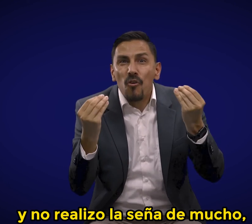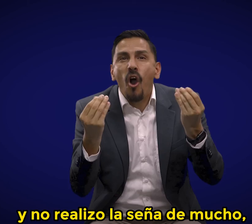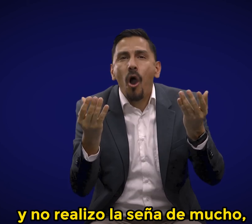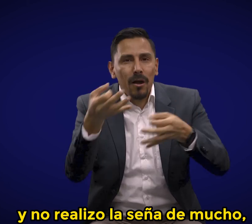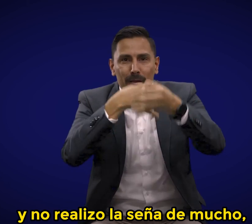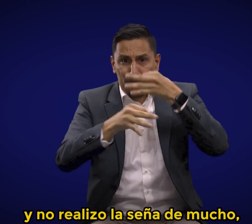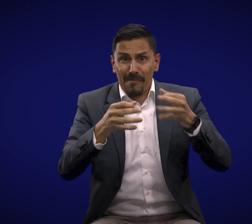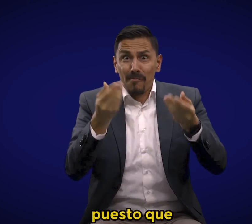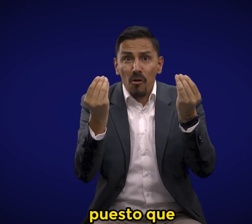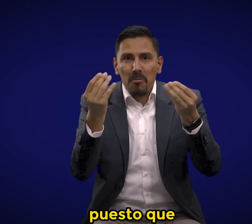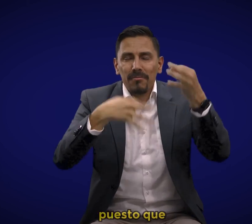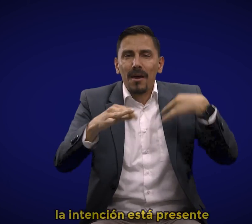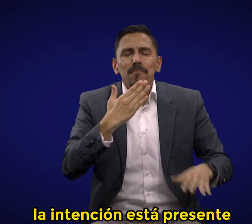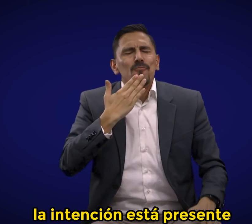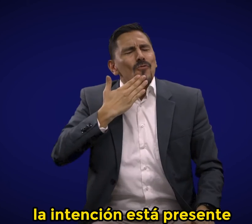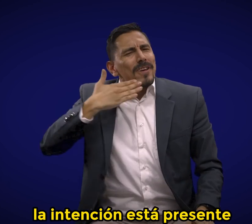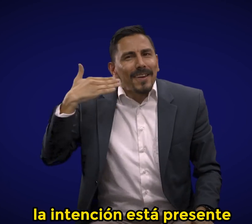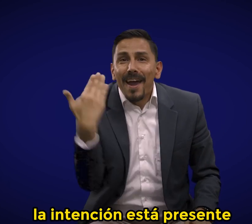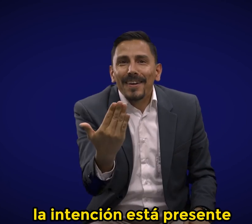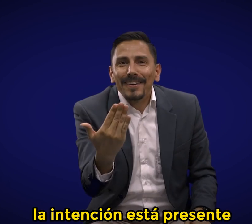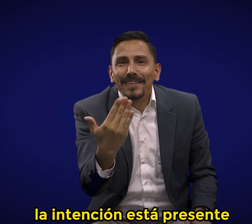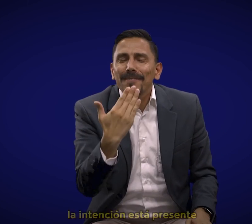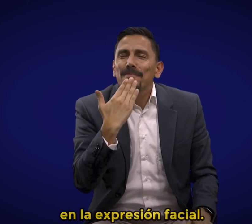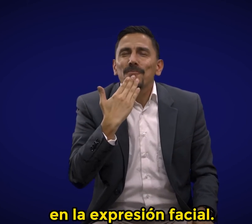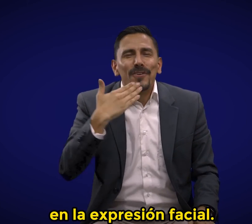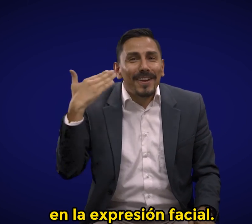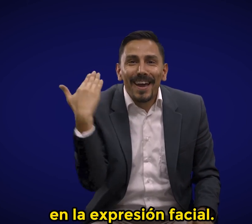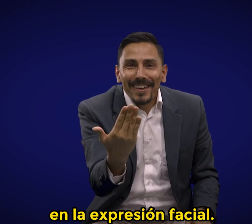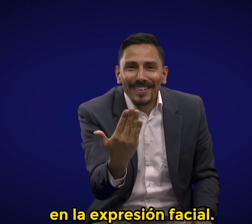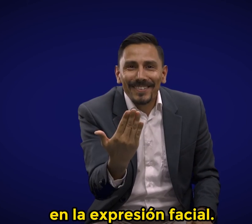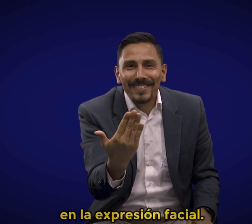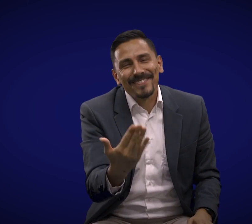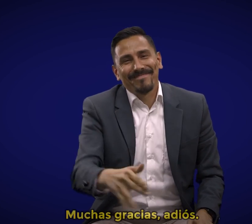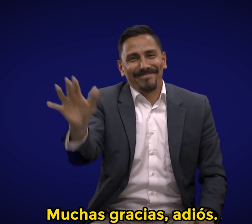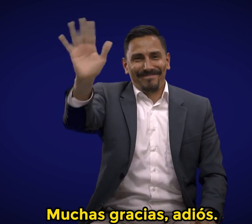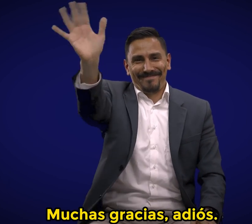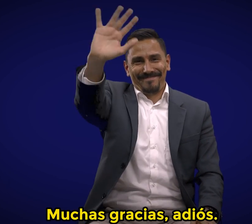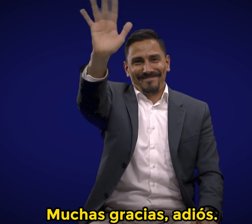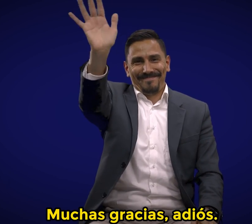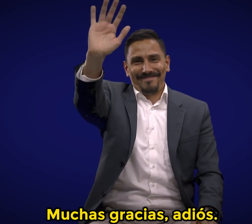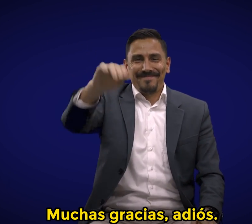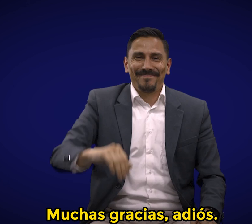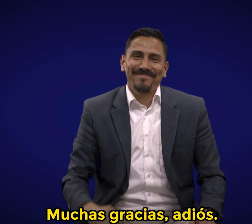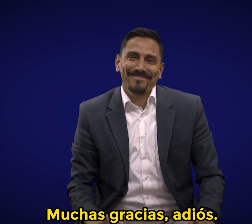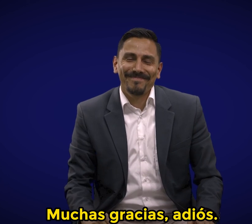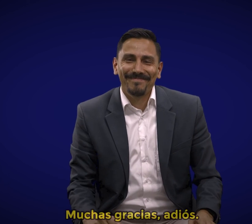la seña de mucho, puesto que la intención está presente en la expresión facial. Muchas gracias. Adiós.